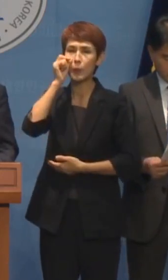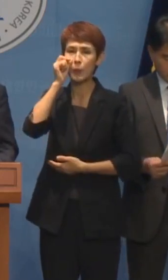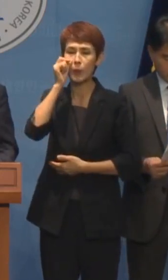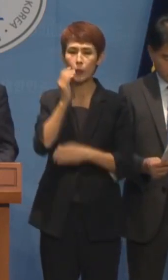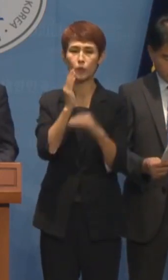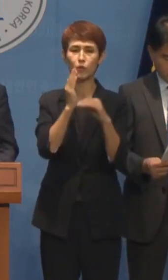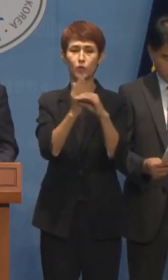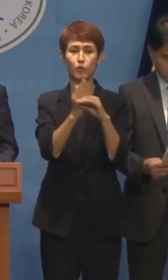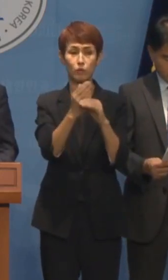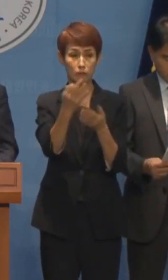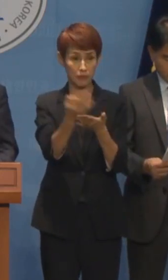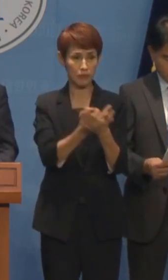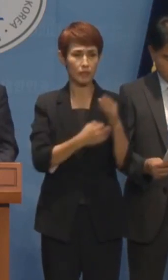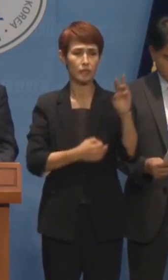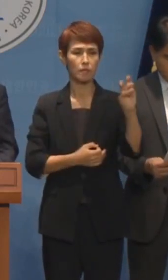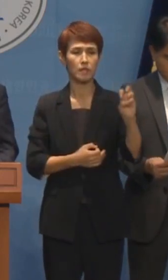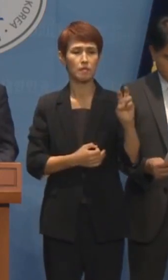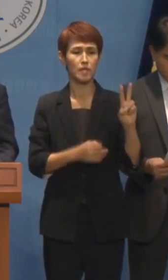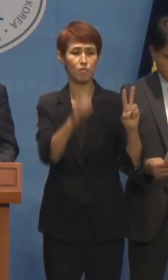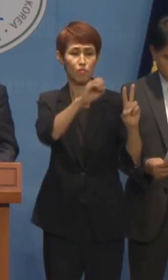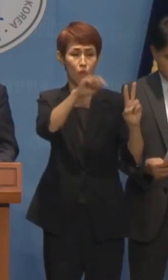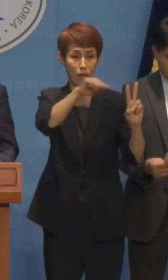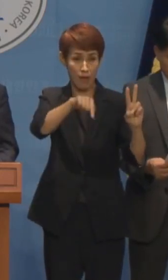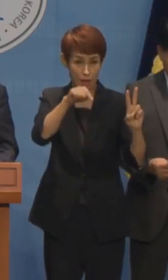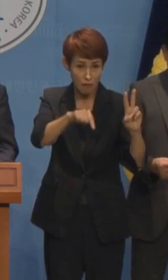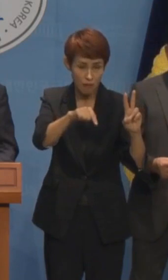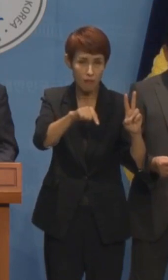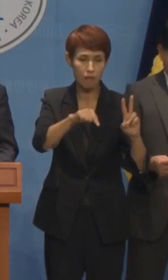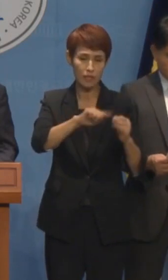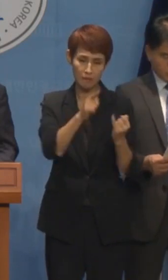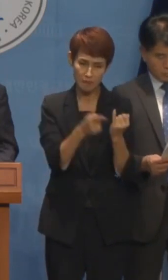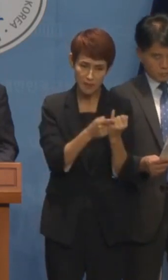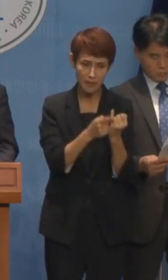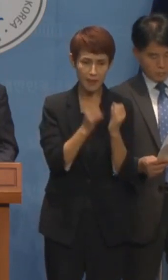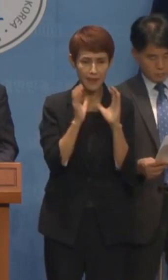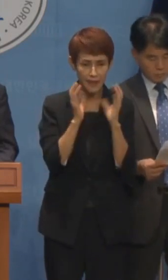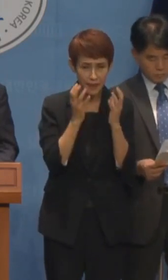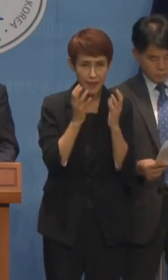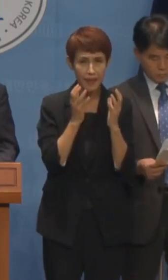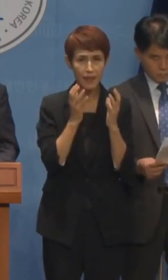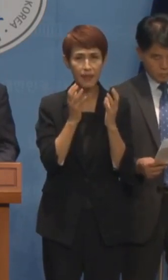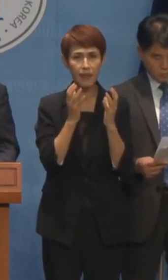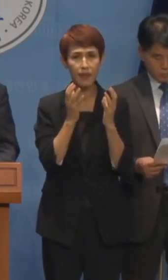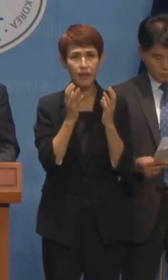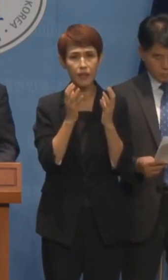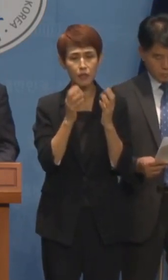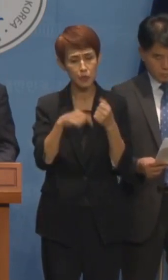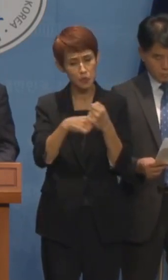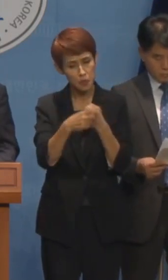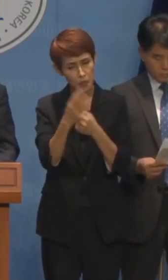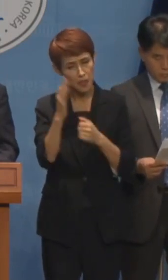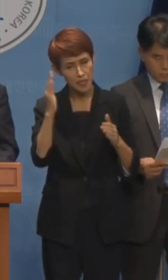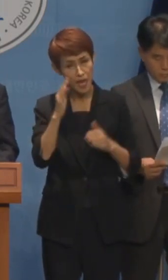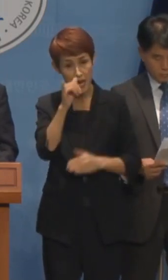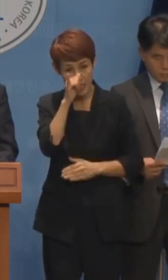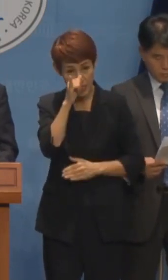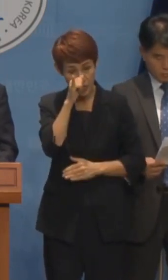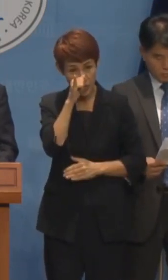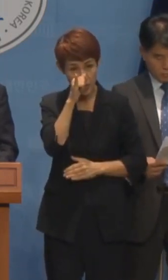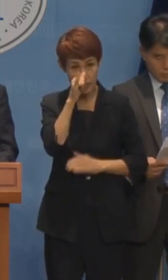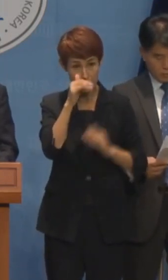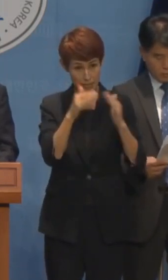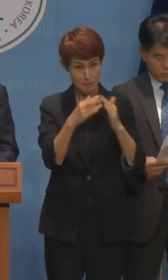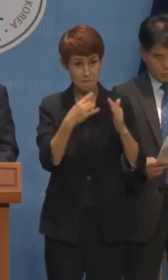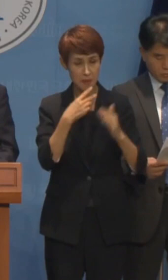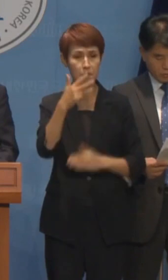중위소득 32% 이하 가구 가운데 임산부, 영유아, 초중고 학생이 있는